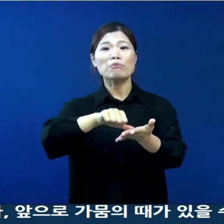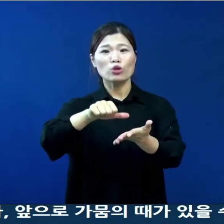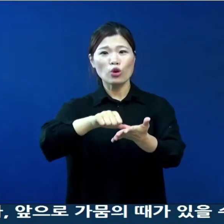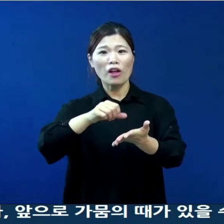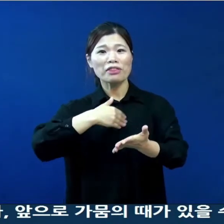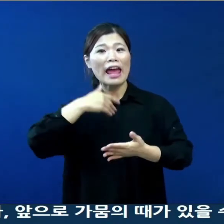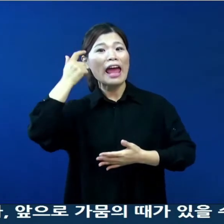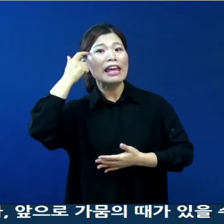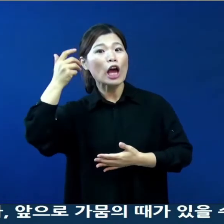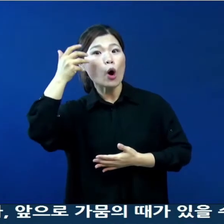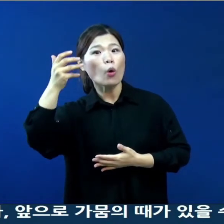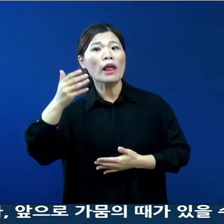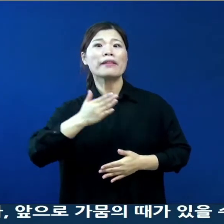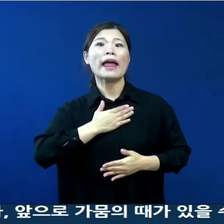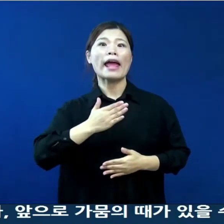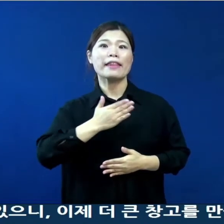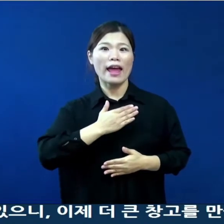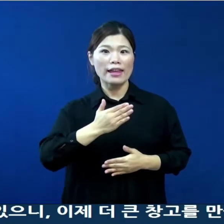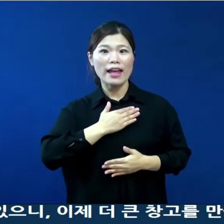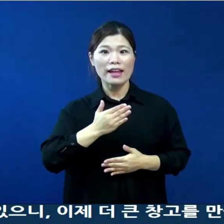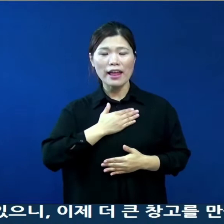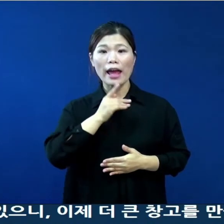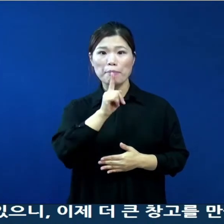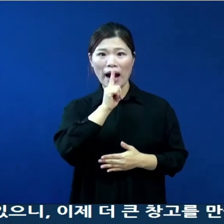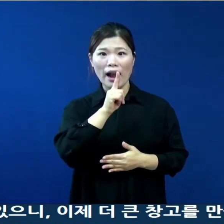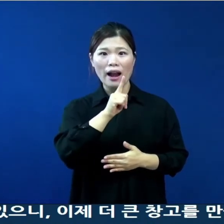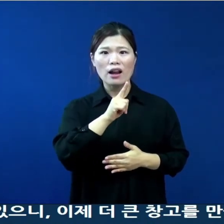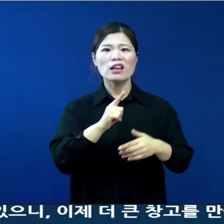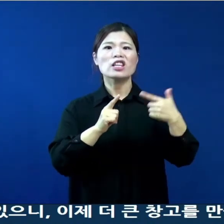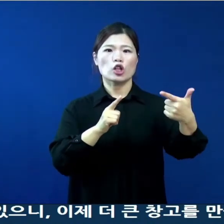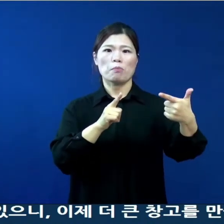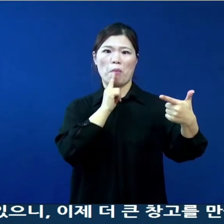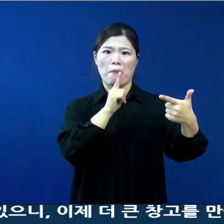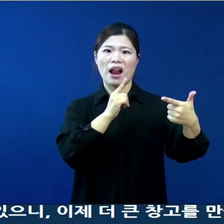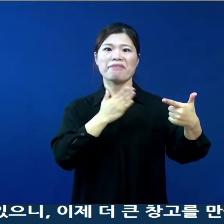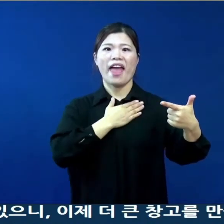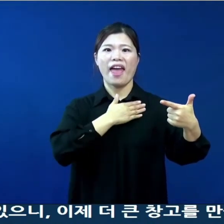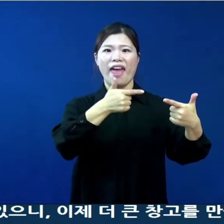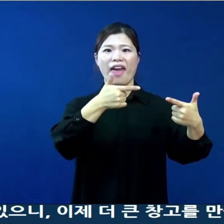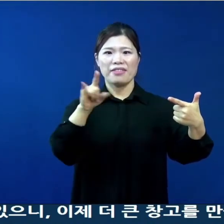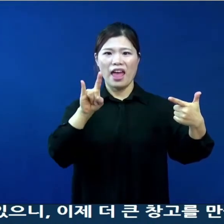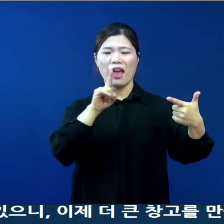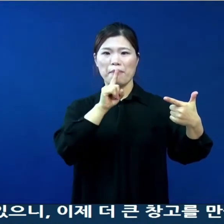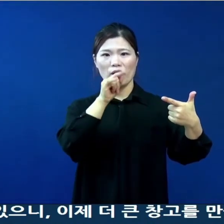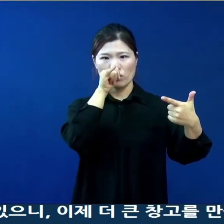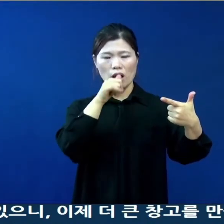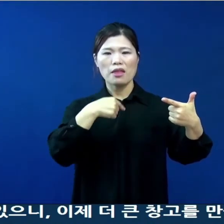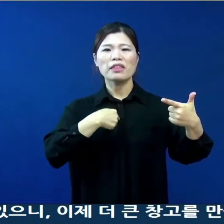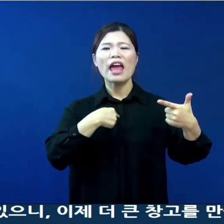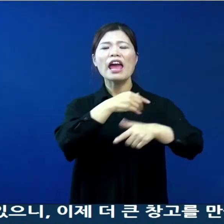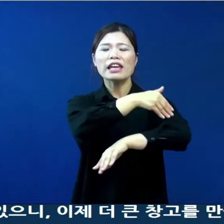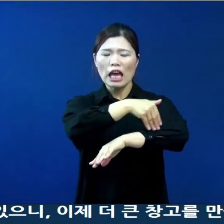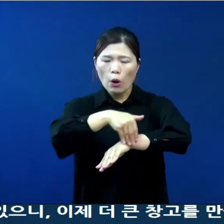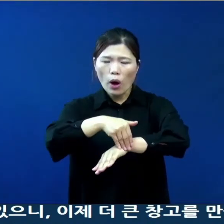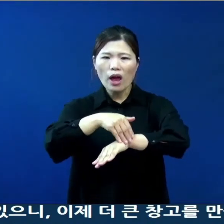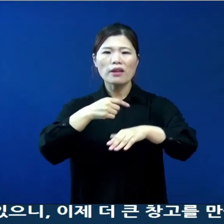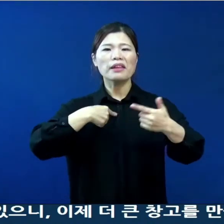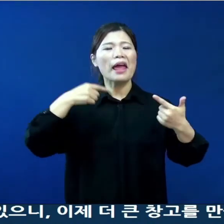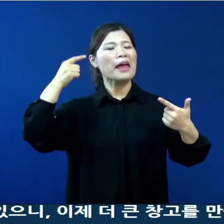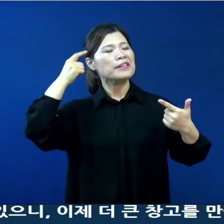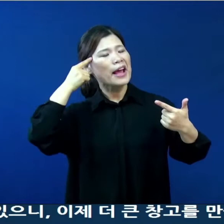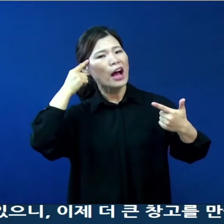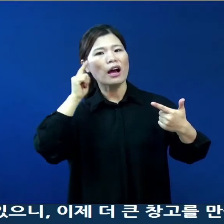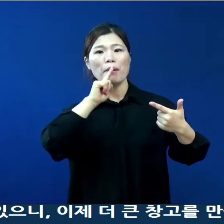영혼, 네라고 하는 말이 6번이나 등장합니다. 자기의 계획을 말하고 있고 자기의 생각을 말하고